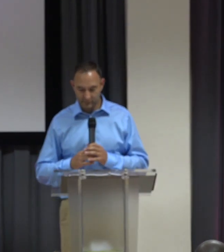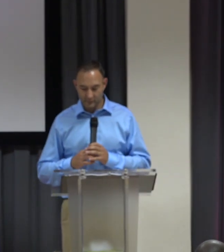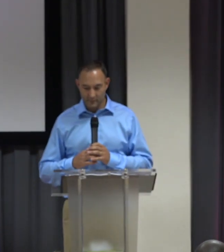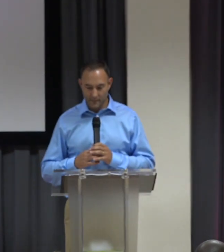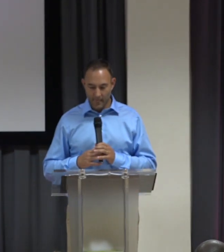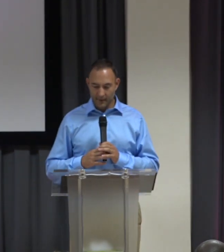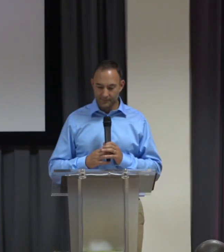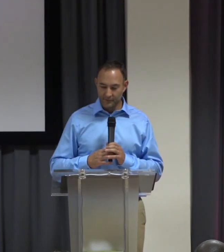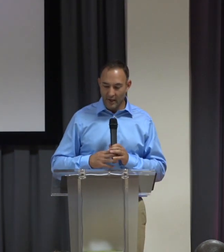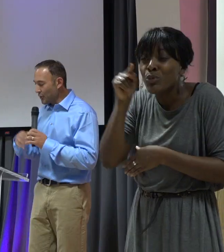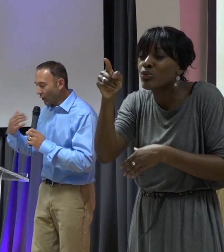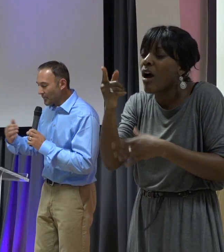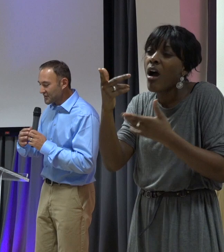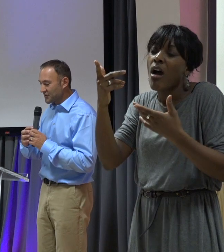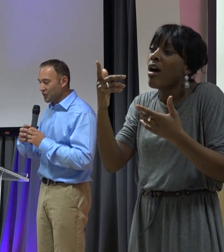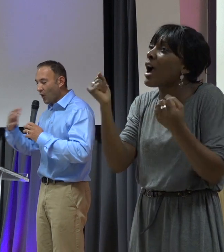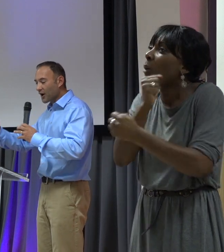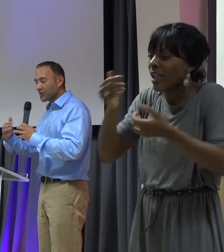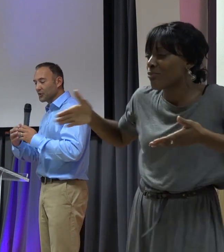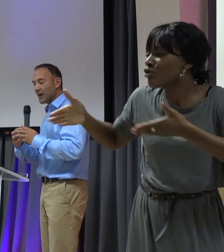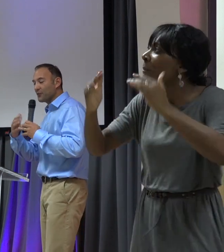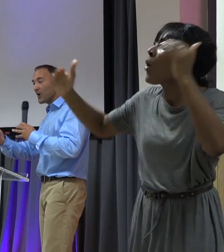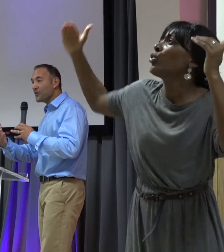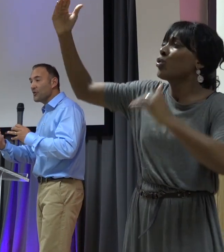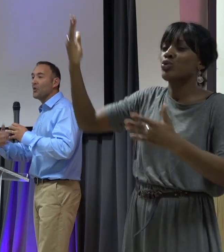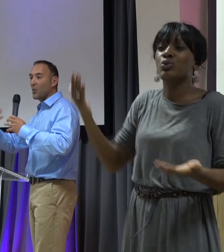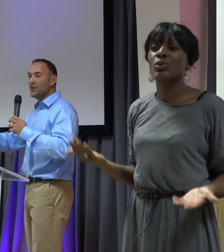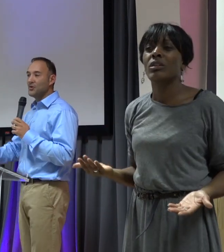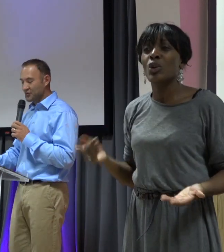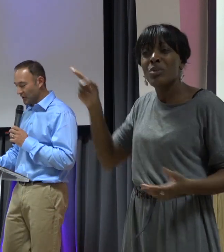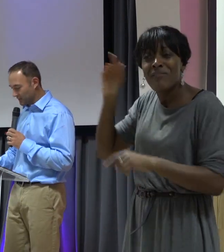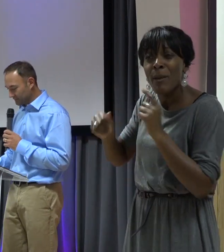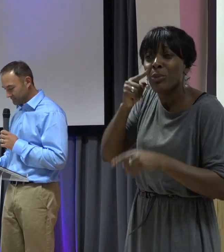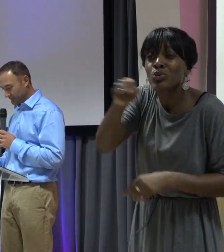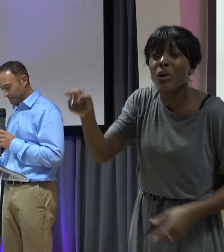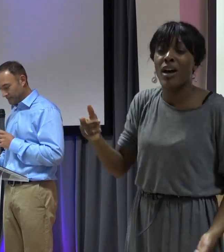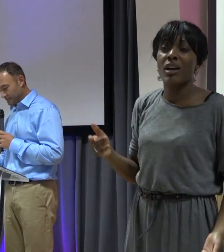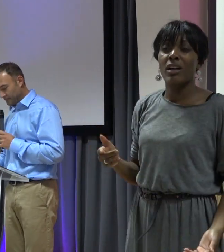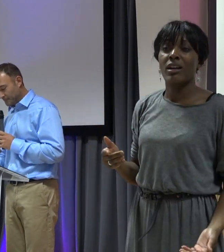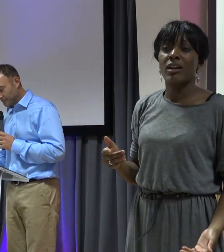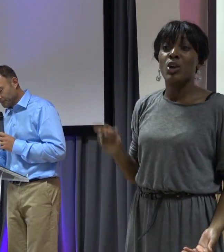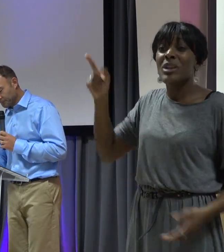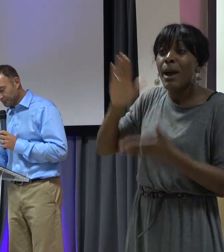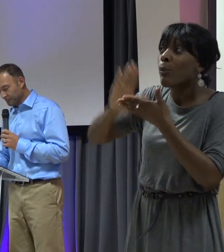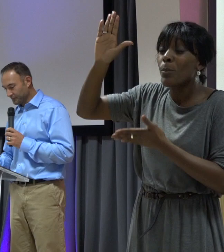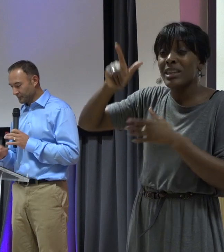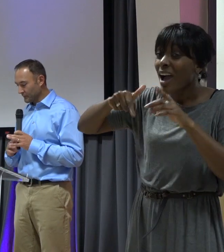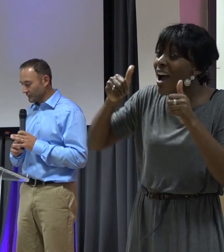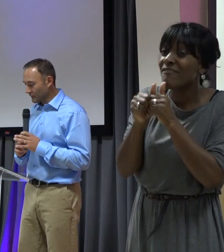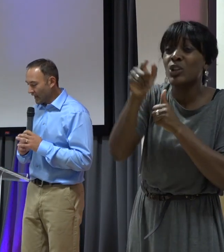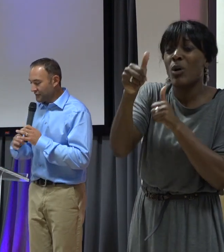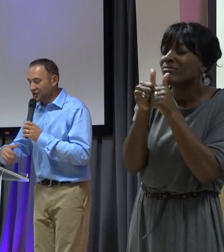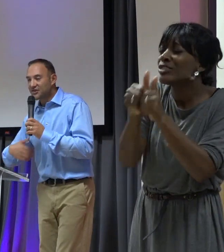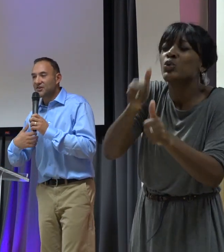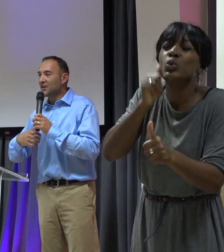des voies plus grandes and who promises to walk through life with you et when you qui do a so? promis de marcher avec toi dans la vie quand tu as